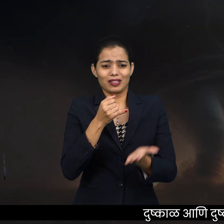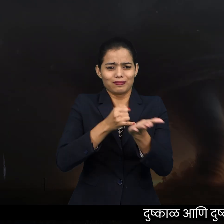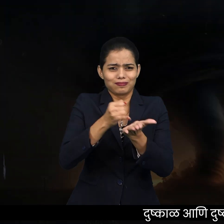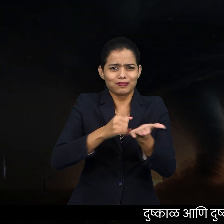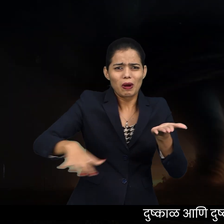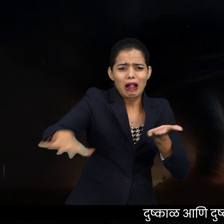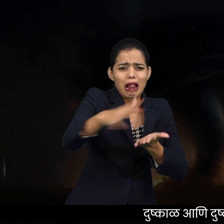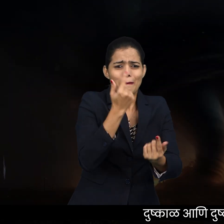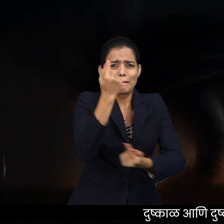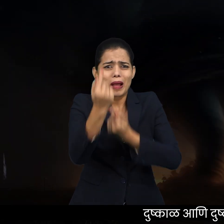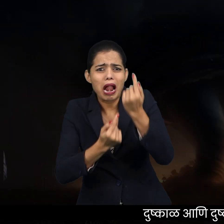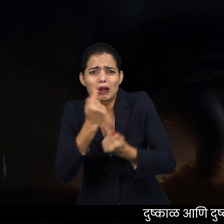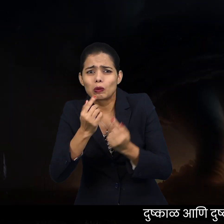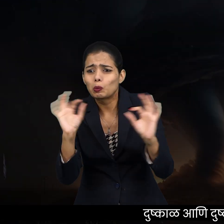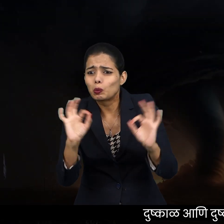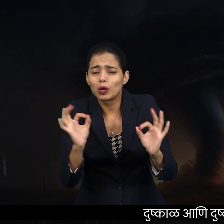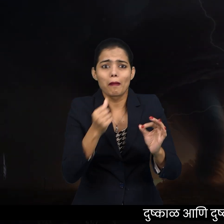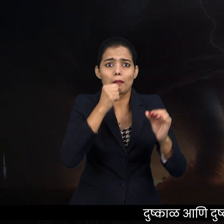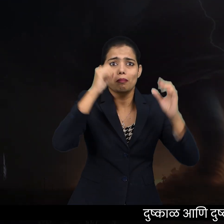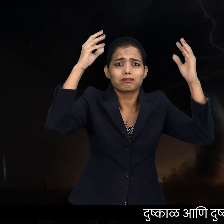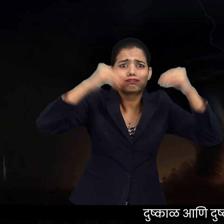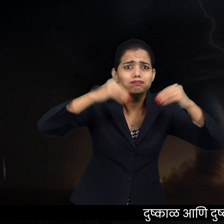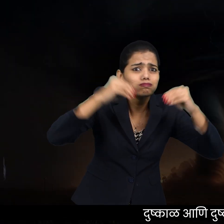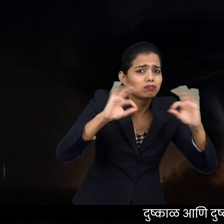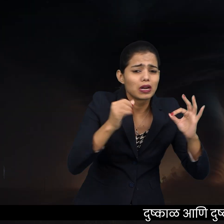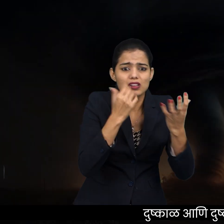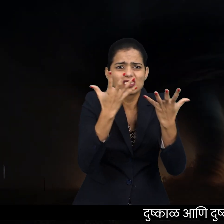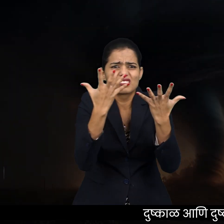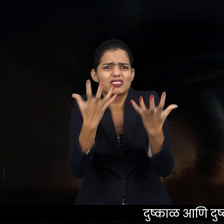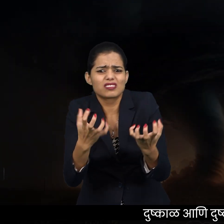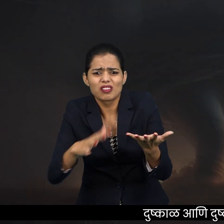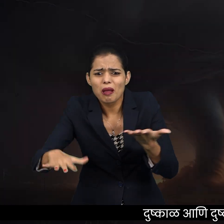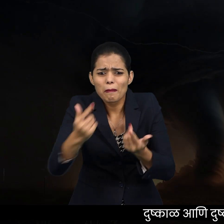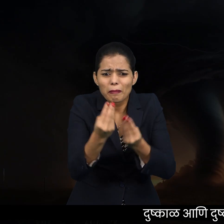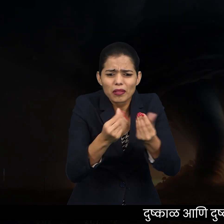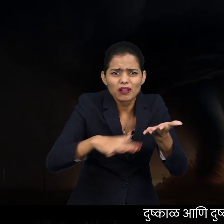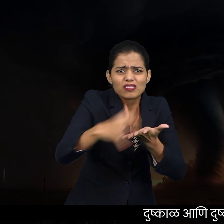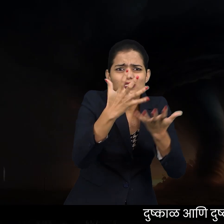पहिला, दुष्काळ आणि दुष्काळाची कारणे.